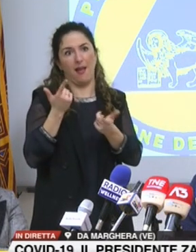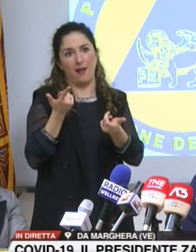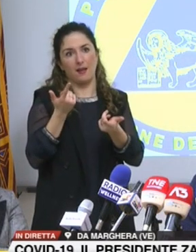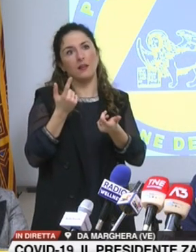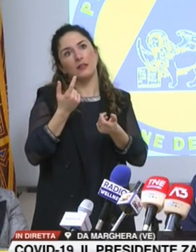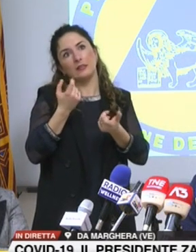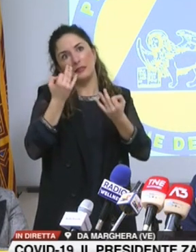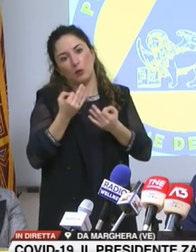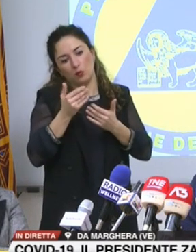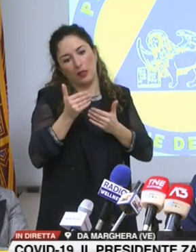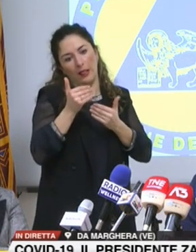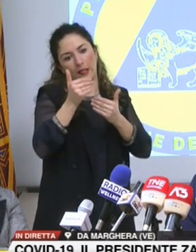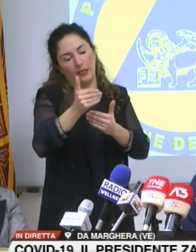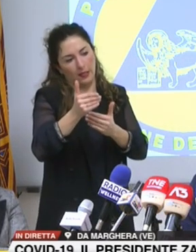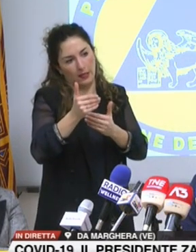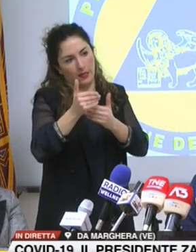probabilmente.